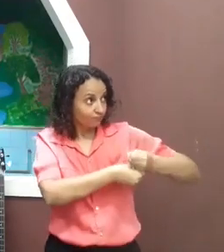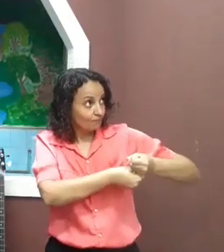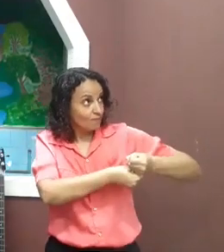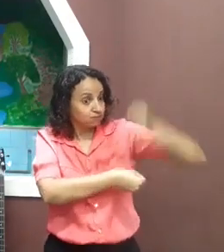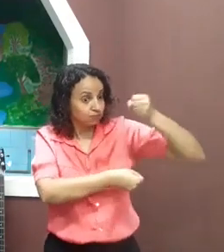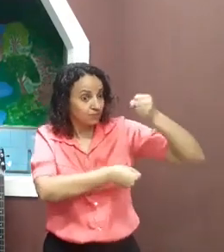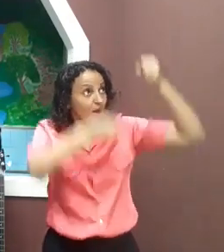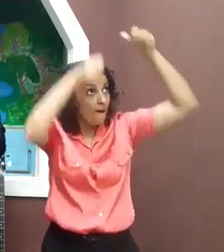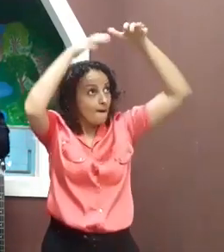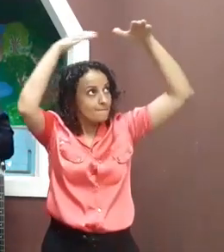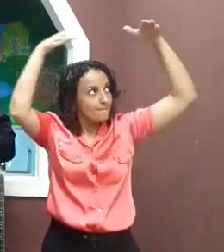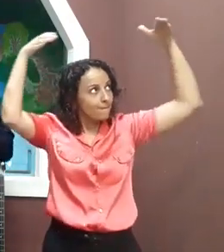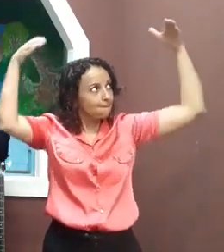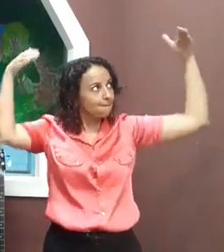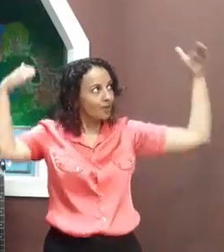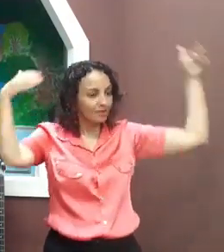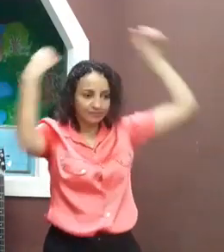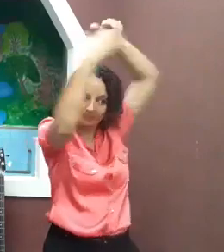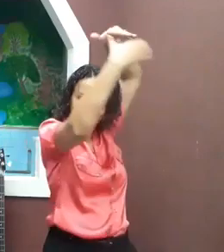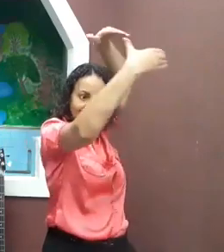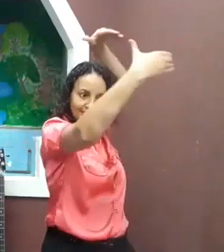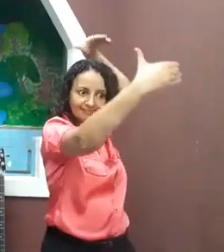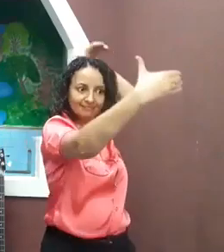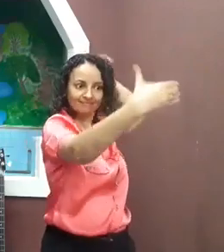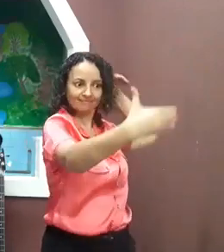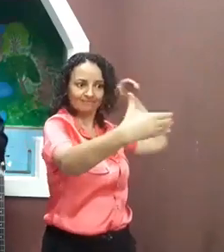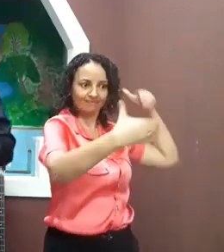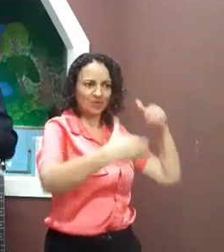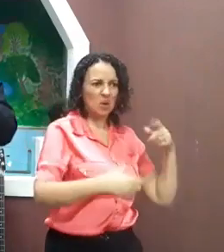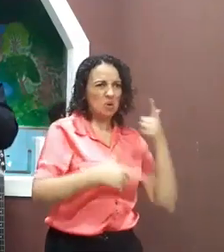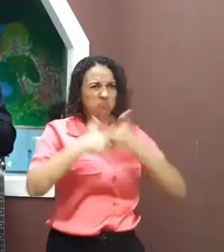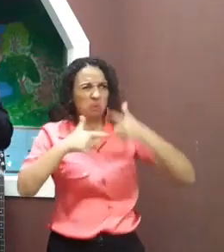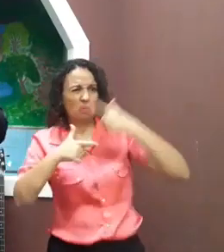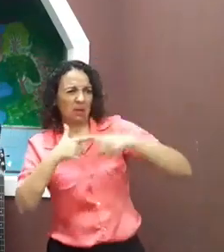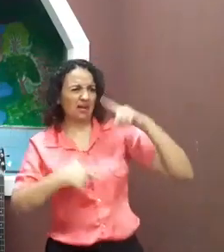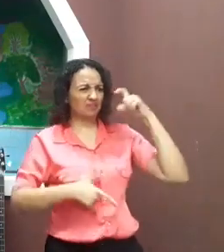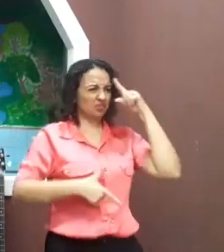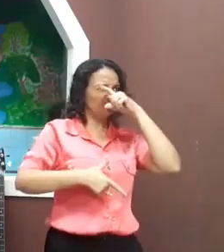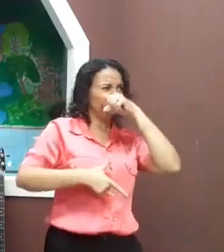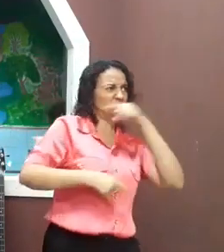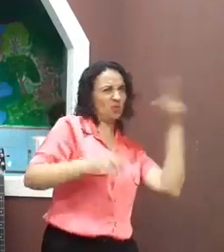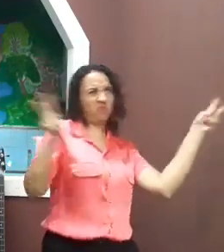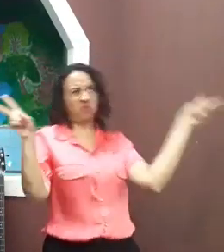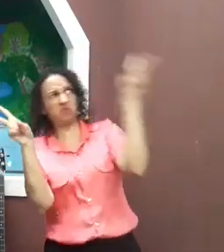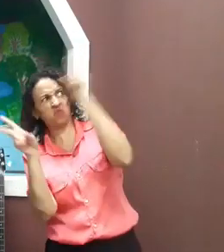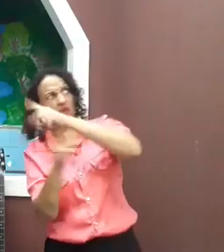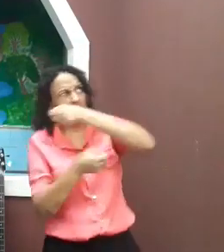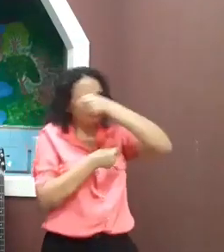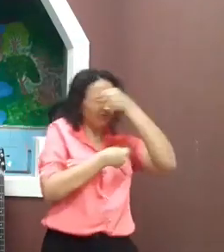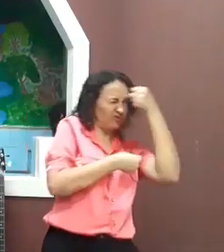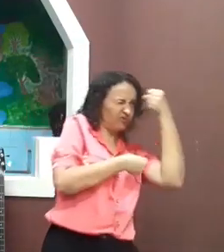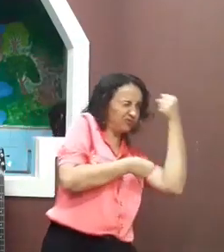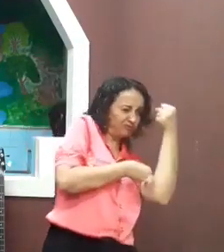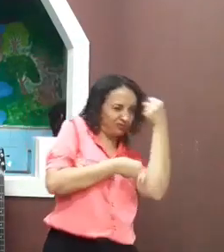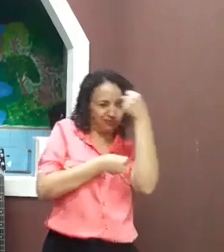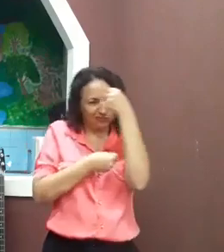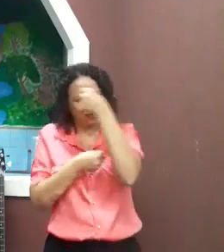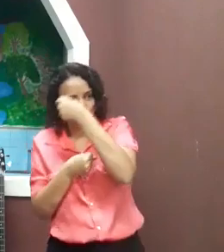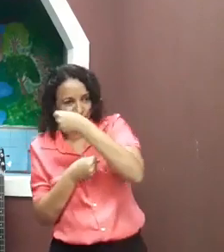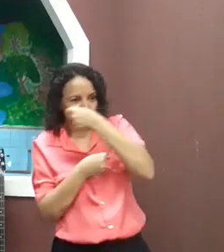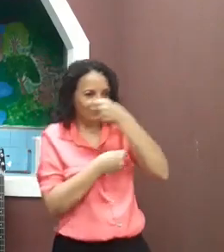um forte guarda-chuva, que nas tempestades da vida vai te proteger. E entenda, na